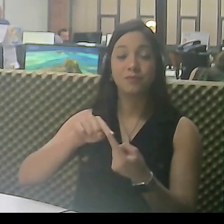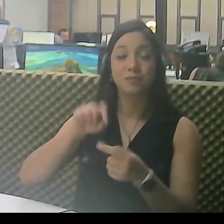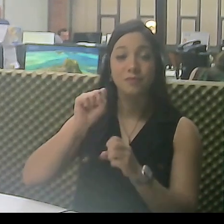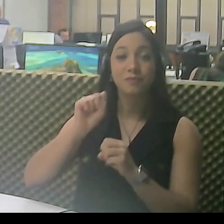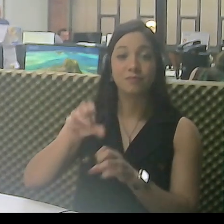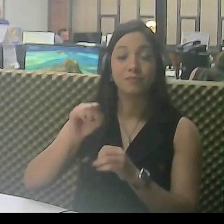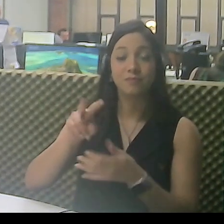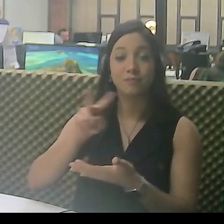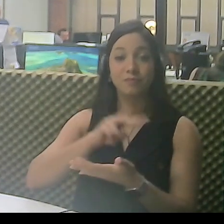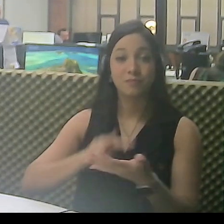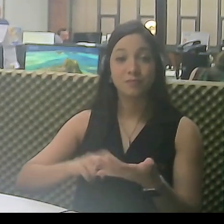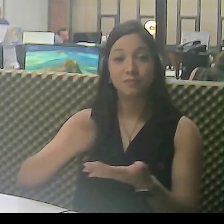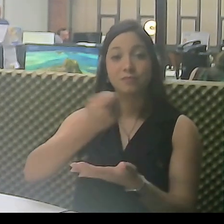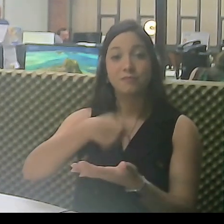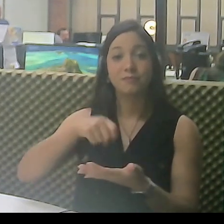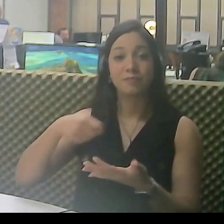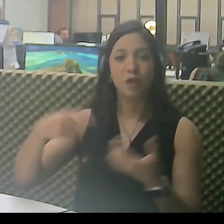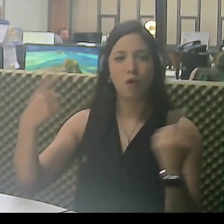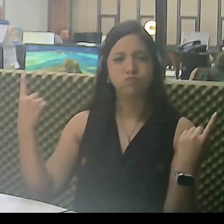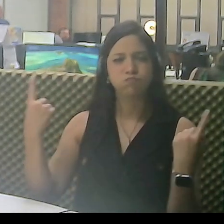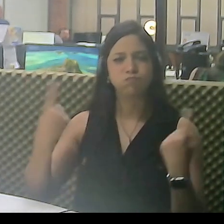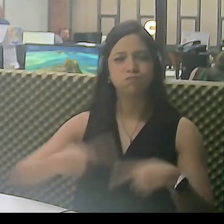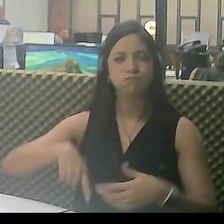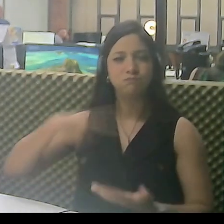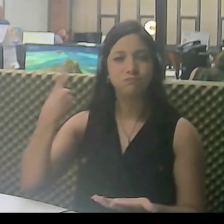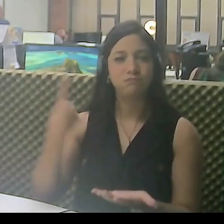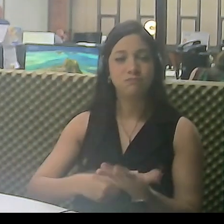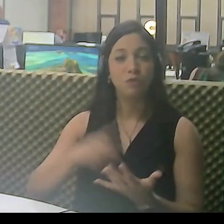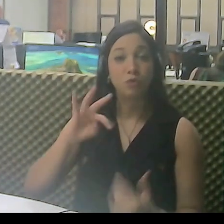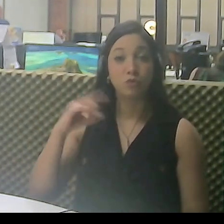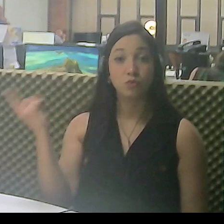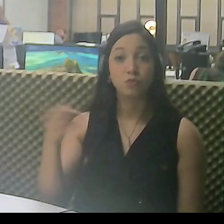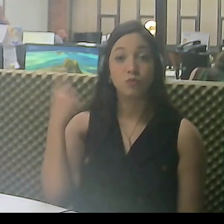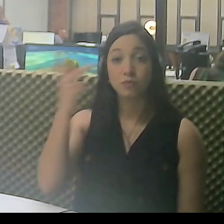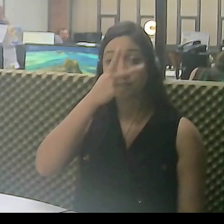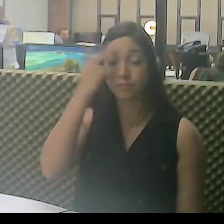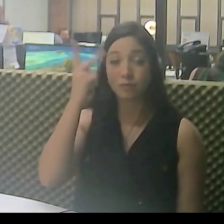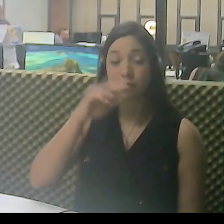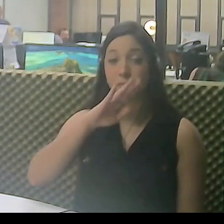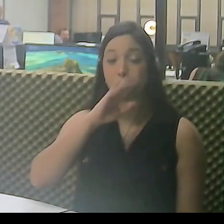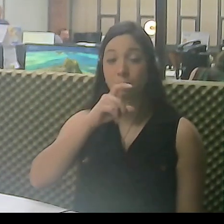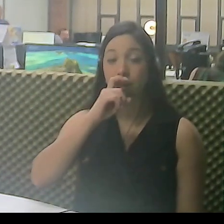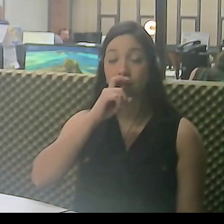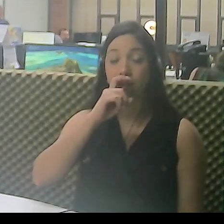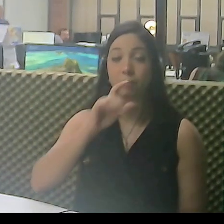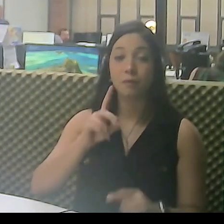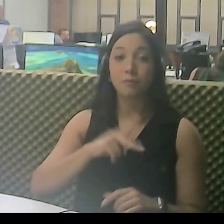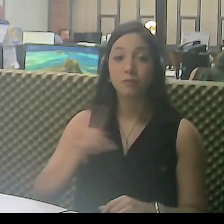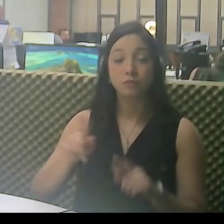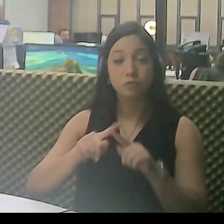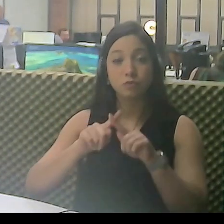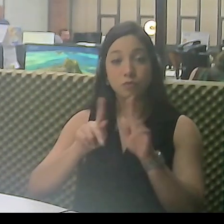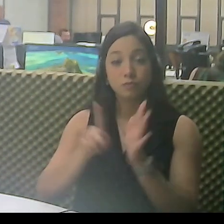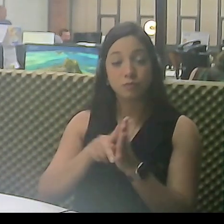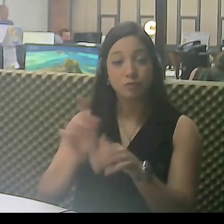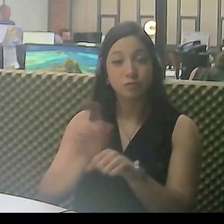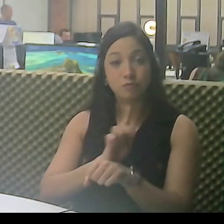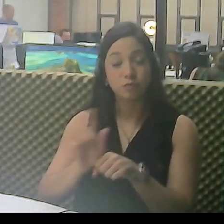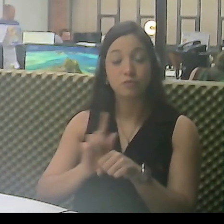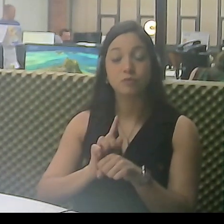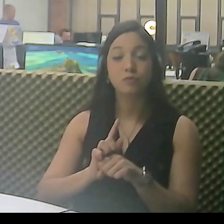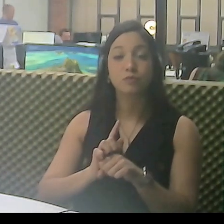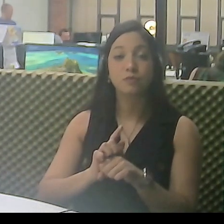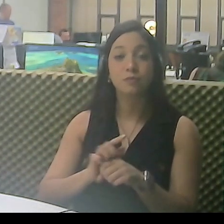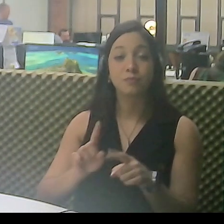alfabetização. A alfabetização é um desafio, um compromisso para todas as pessoas, pais, mães, famílias, professores, gestores. E quando